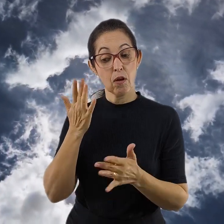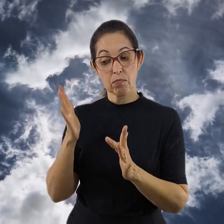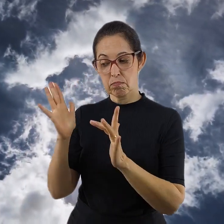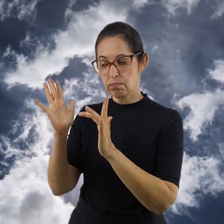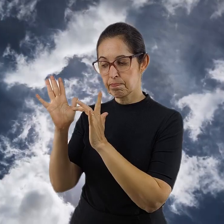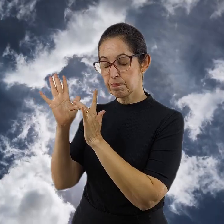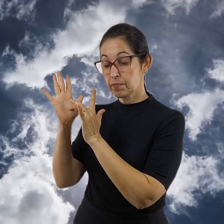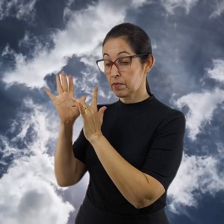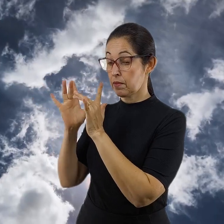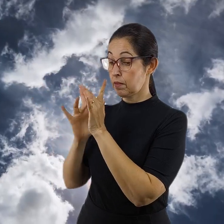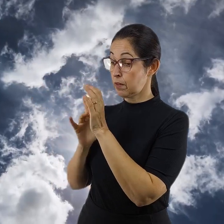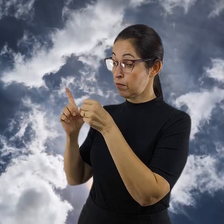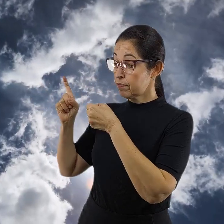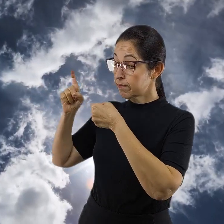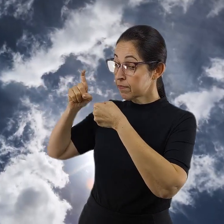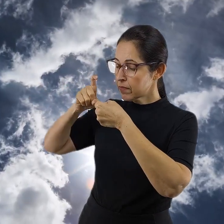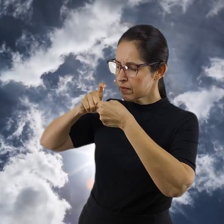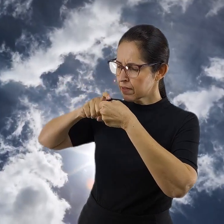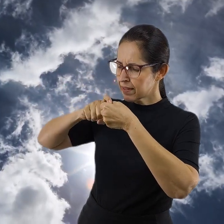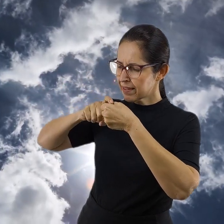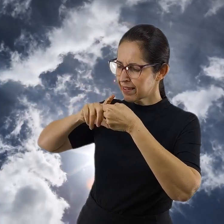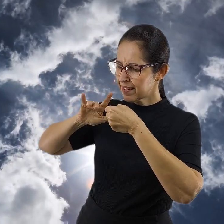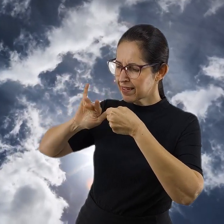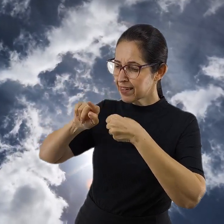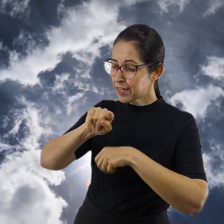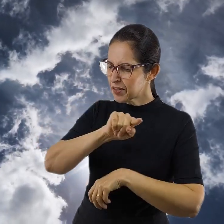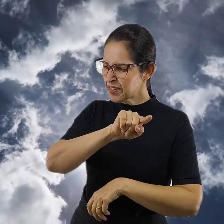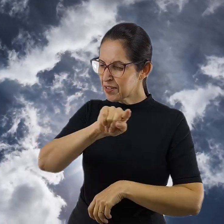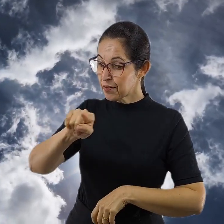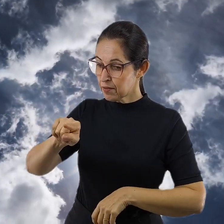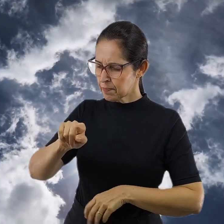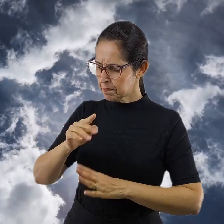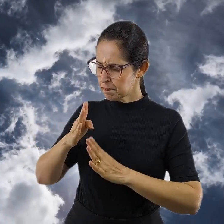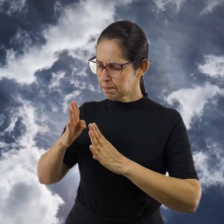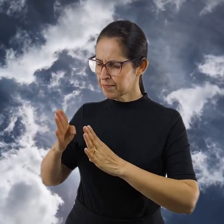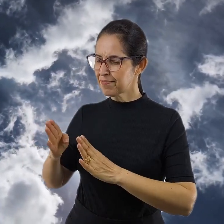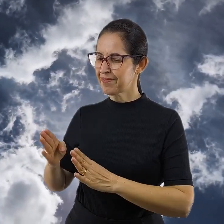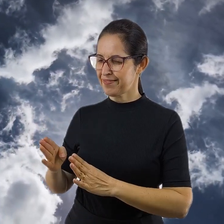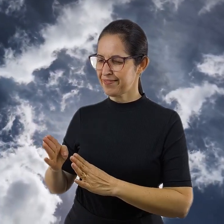irei buscar os remidos